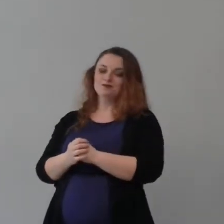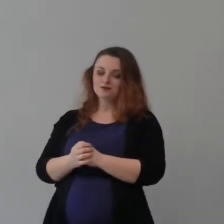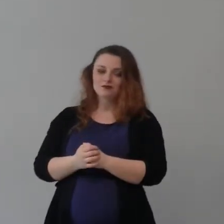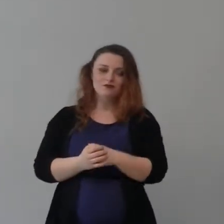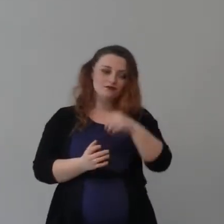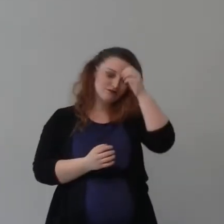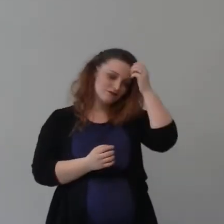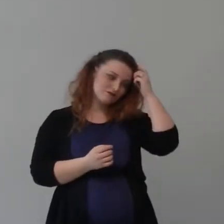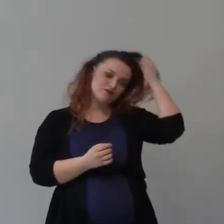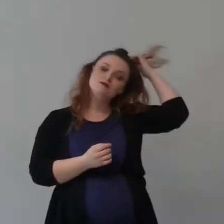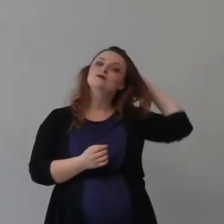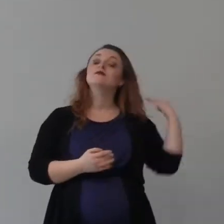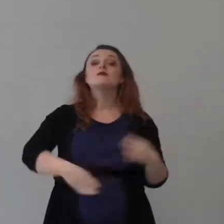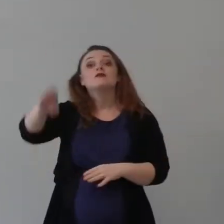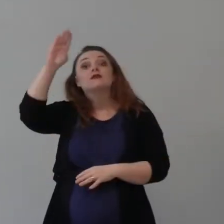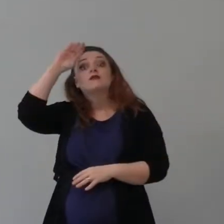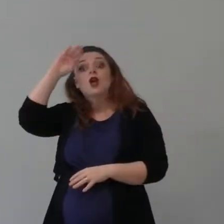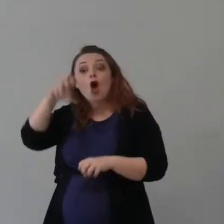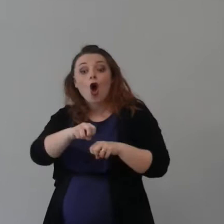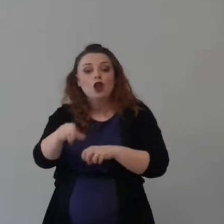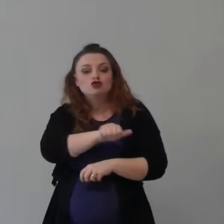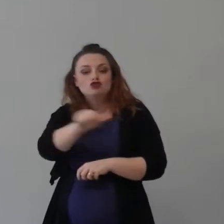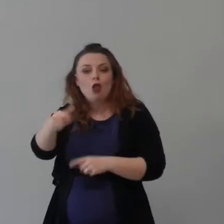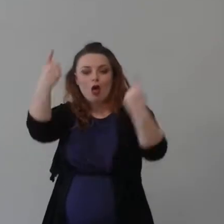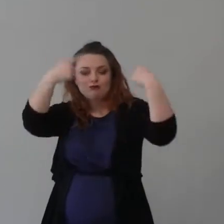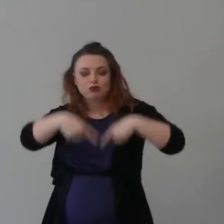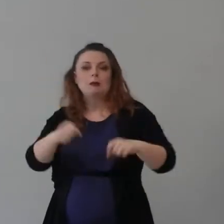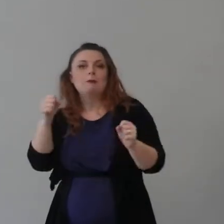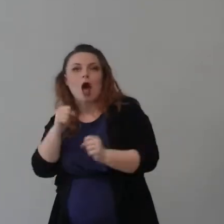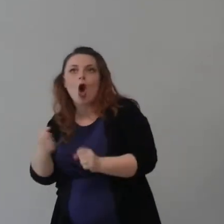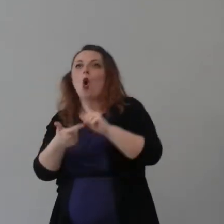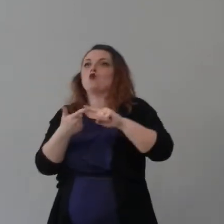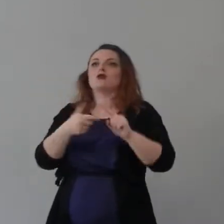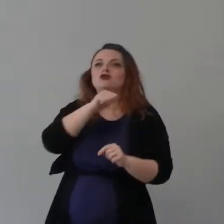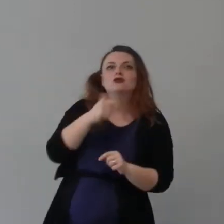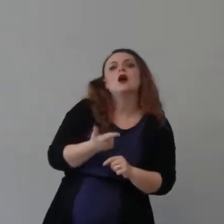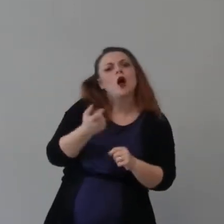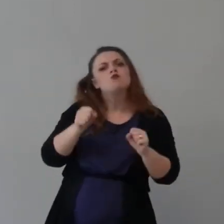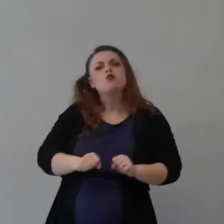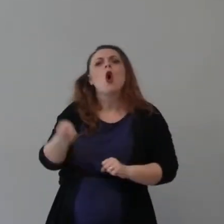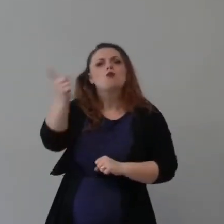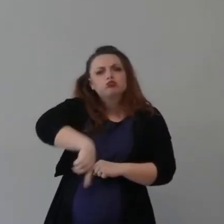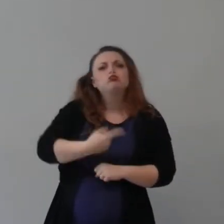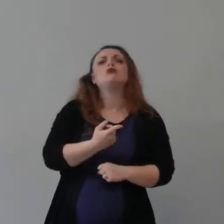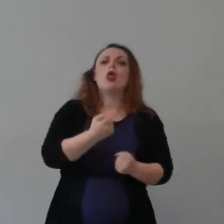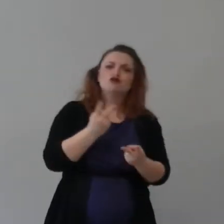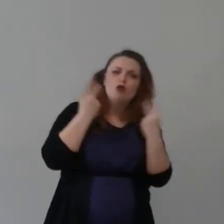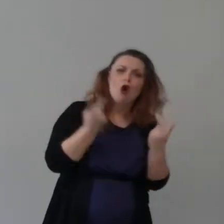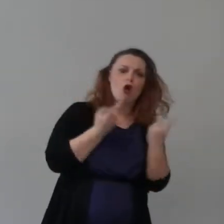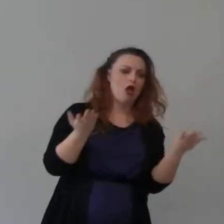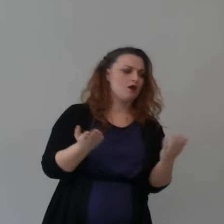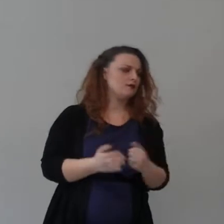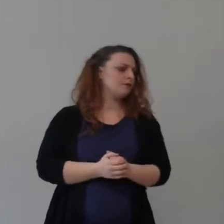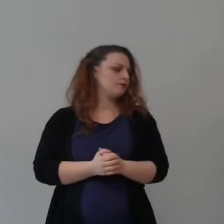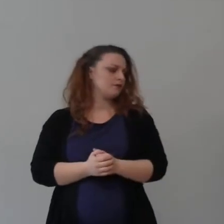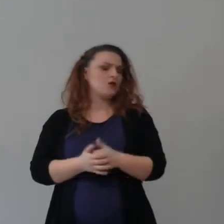dall'Africa. Ma attenti, non si corre soltanto per paura o per necessità, si corre anche per gioia. Chi è